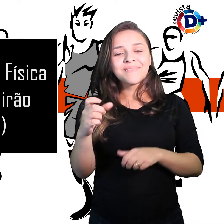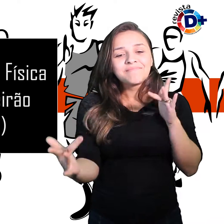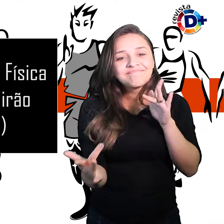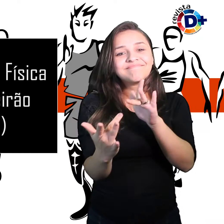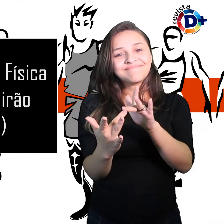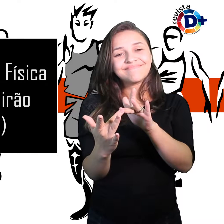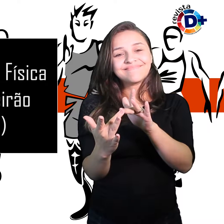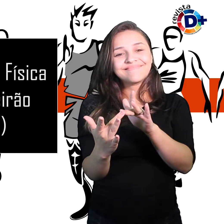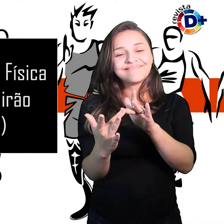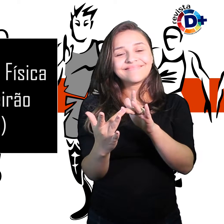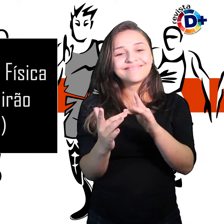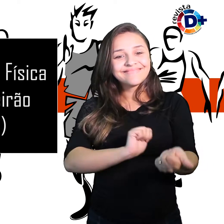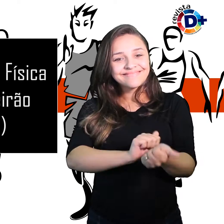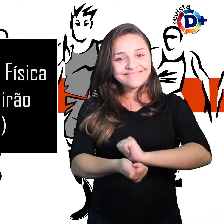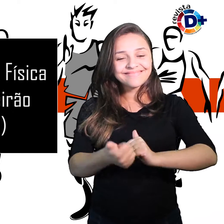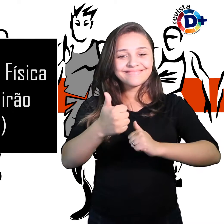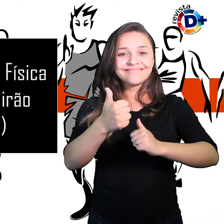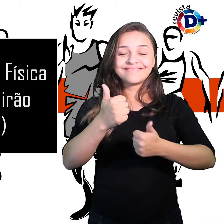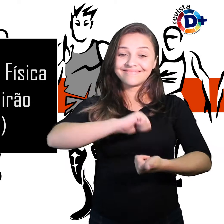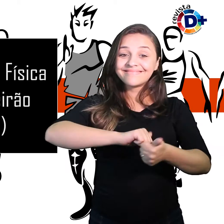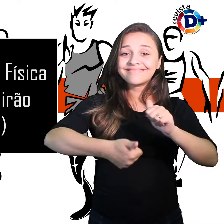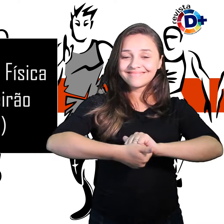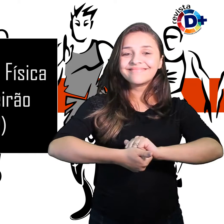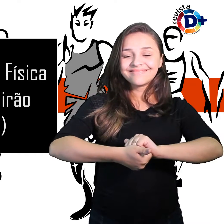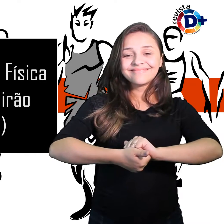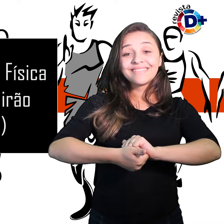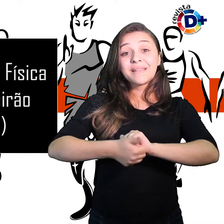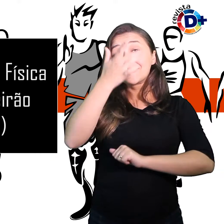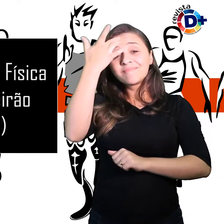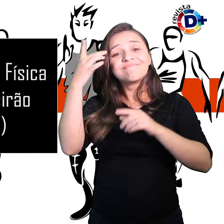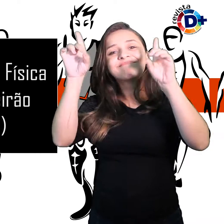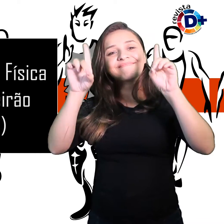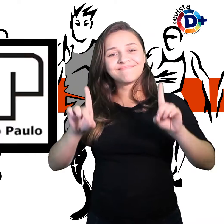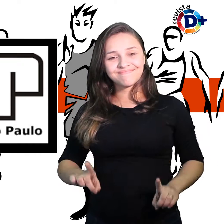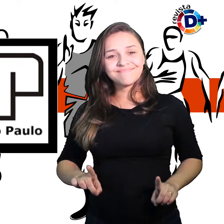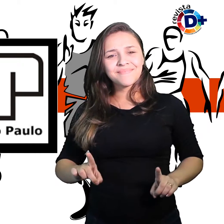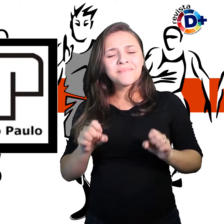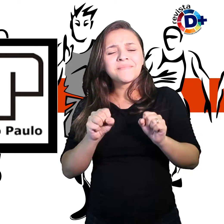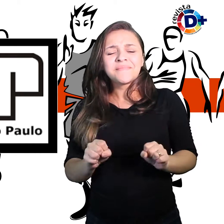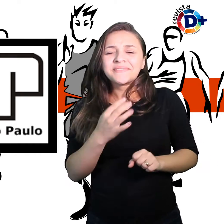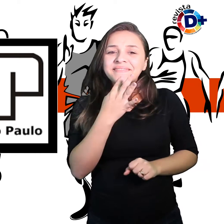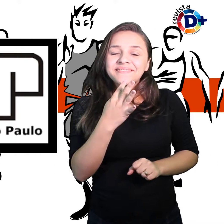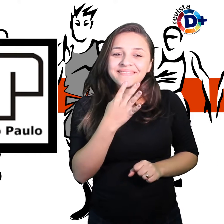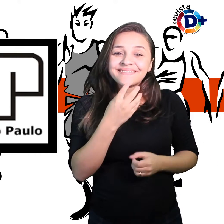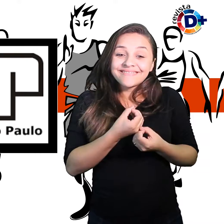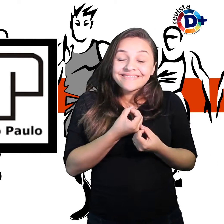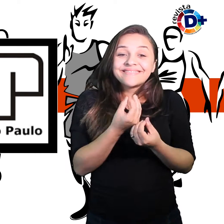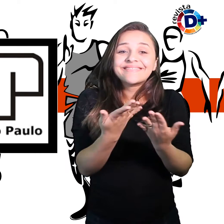adaptado. Pessoas com deficiência física poderão explorar a prática de atividades